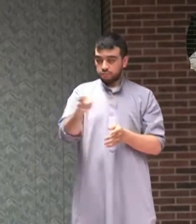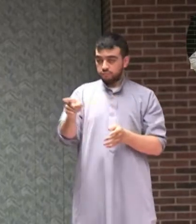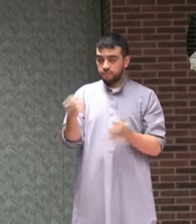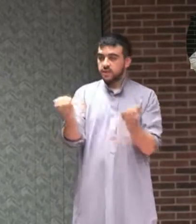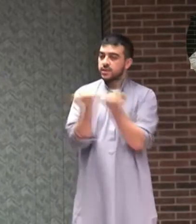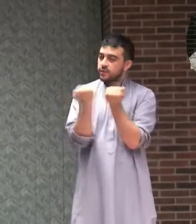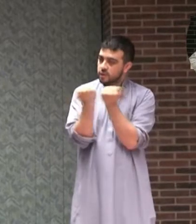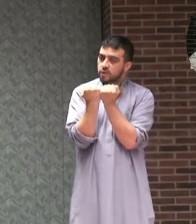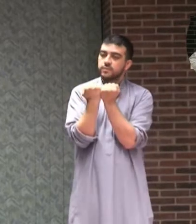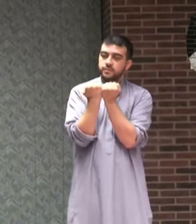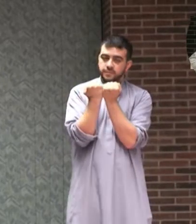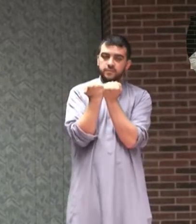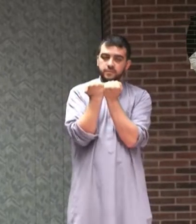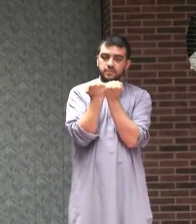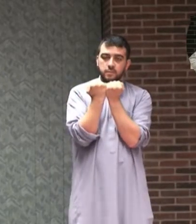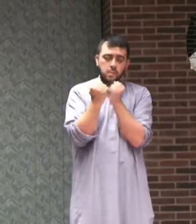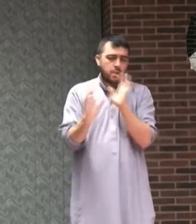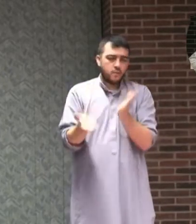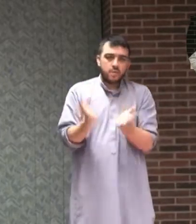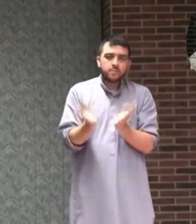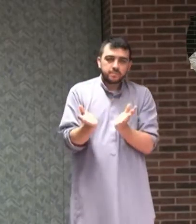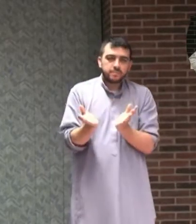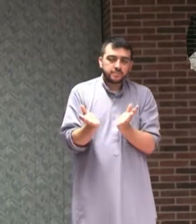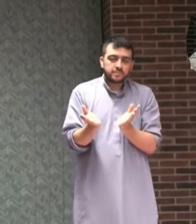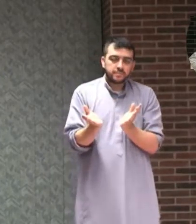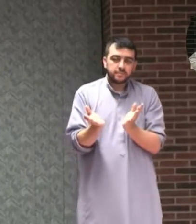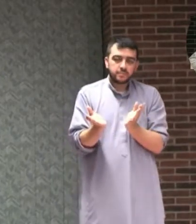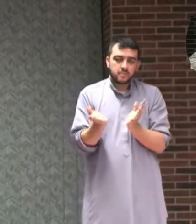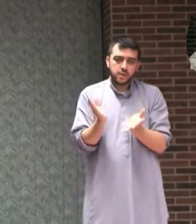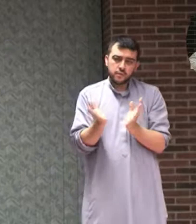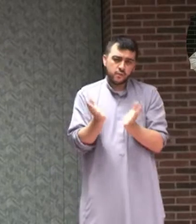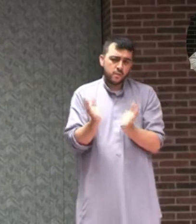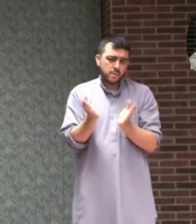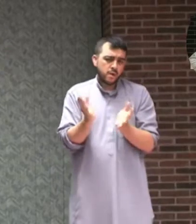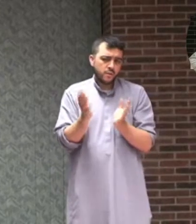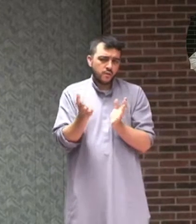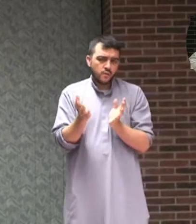Nous, en tant que serviteurs, il nous arrive